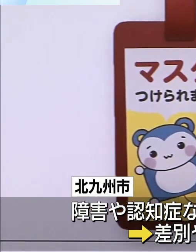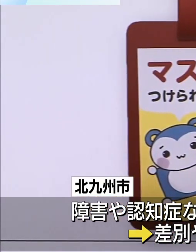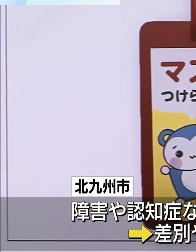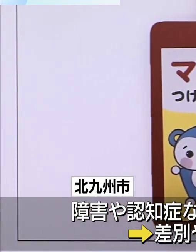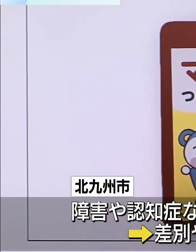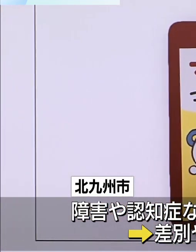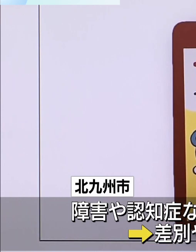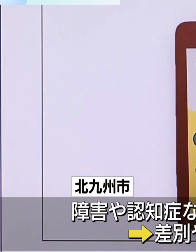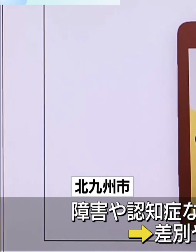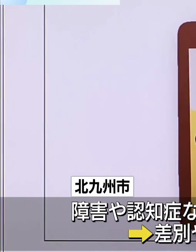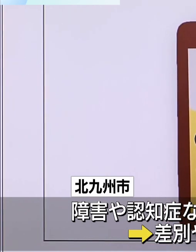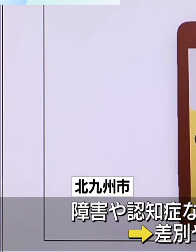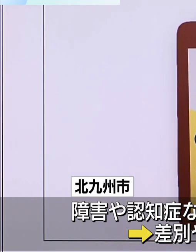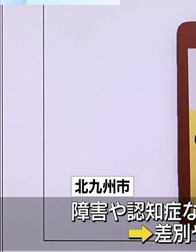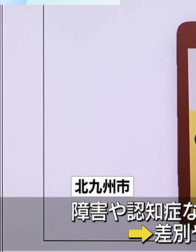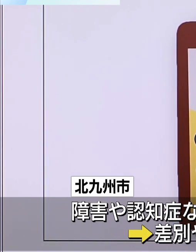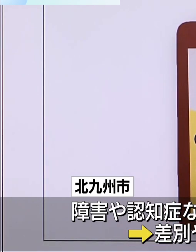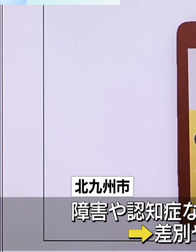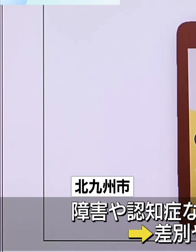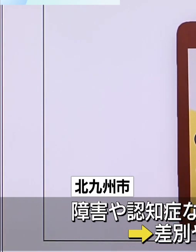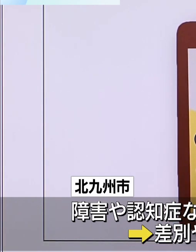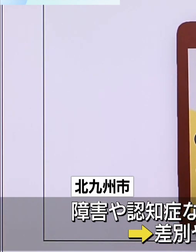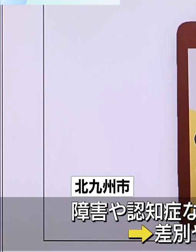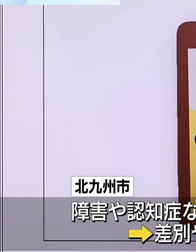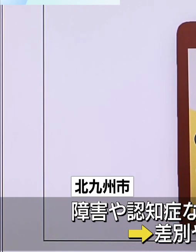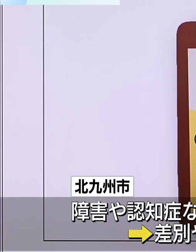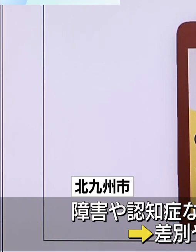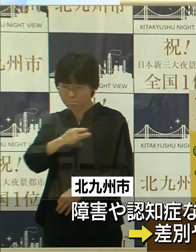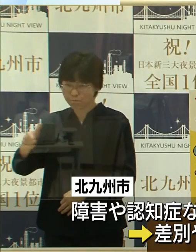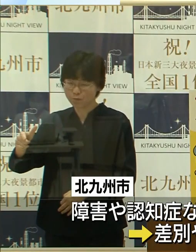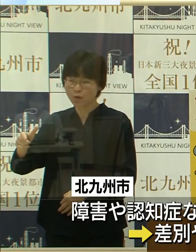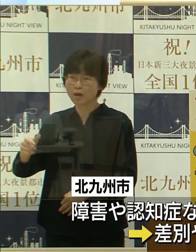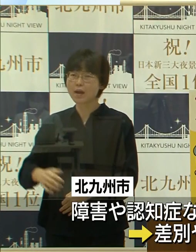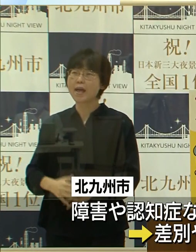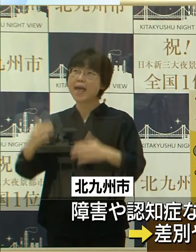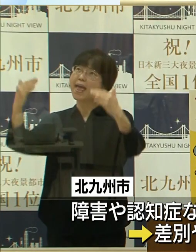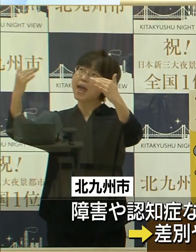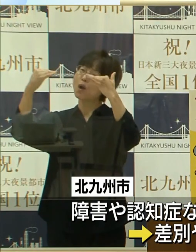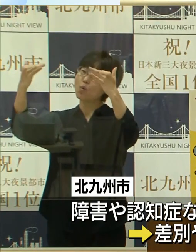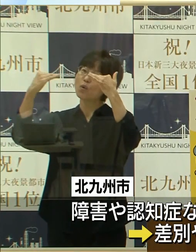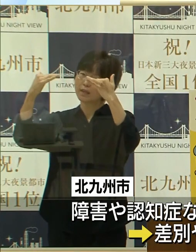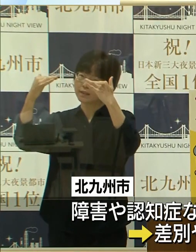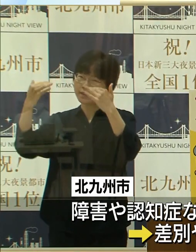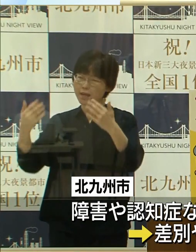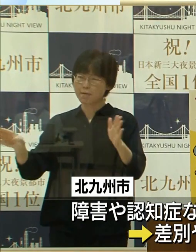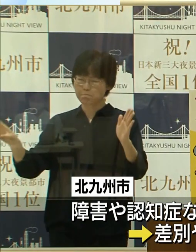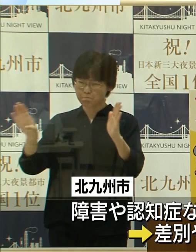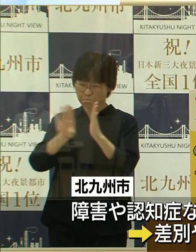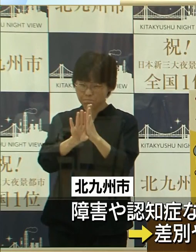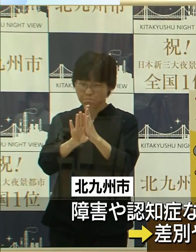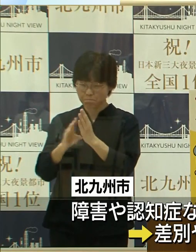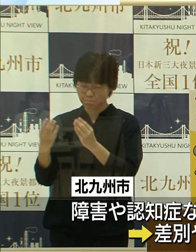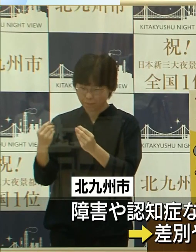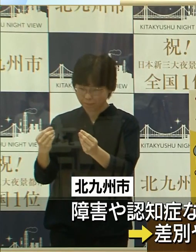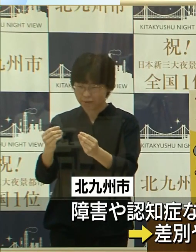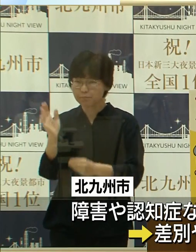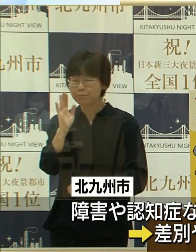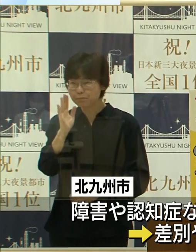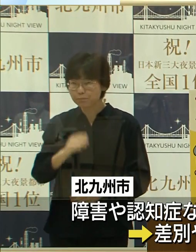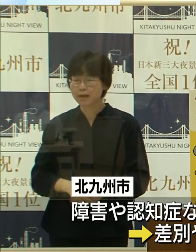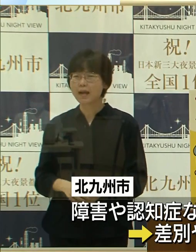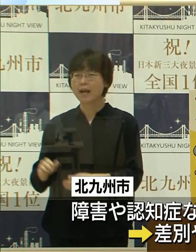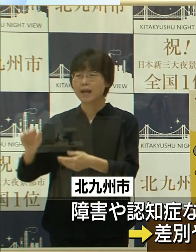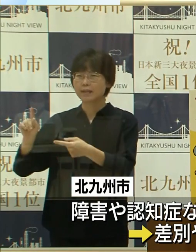ちへの配慮として、マスクをつけられませんと意思表示するステッカーを作っていて、周